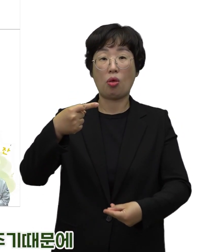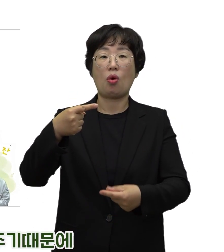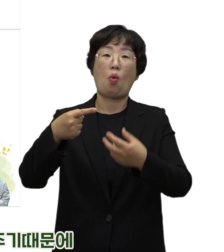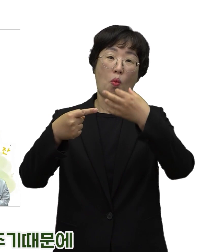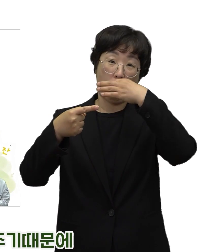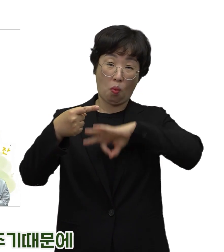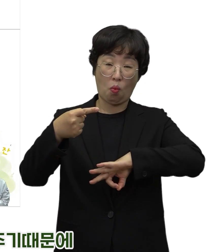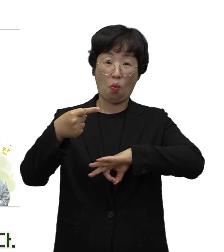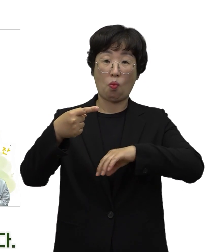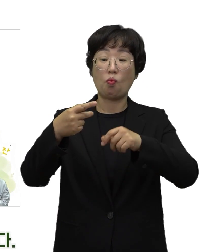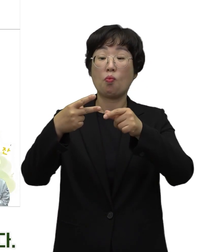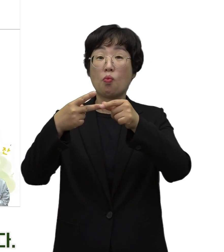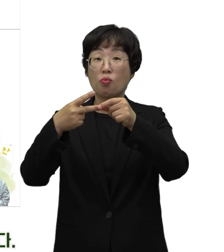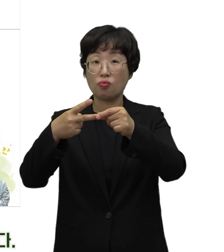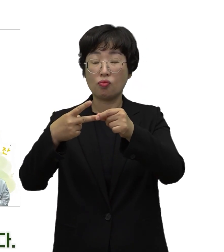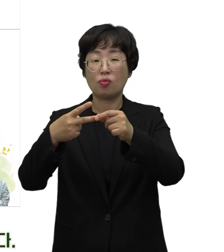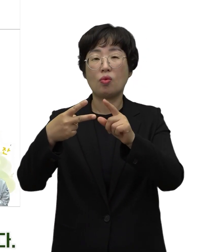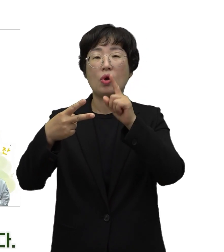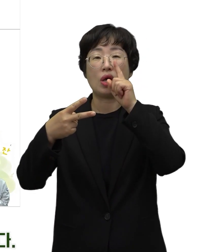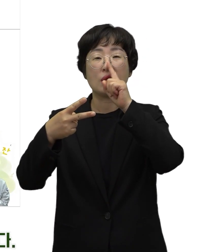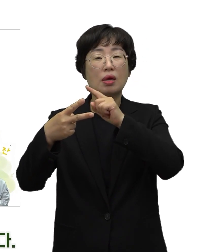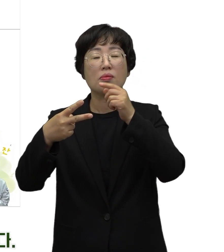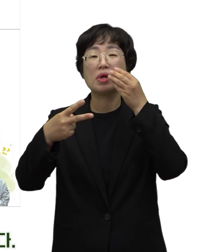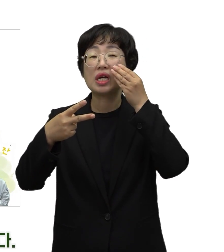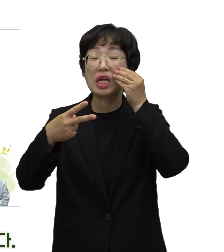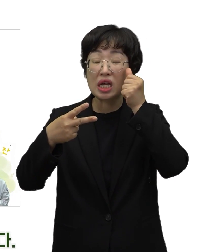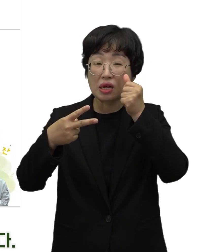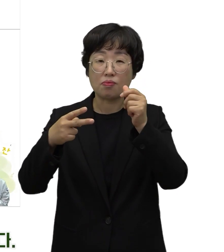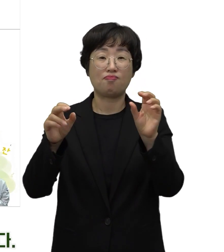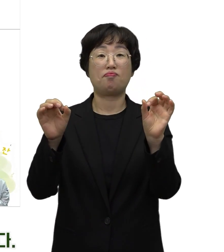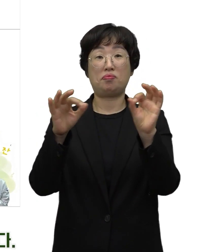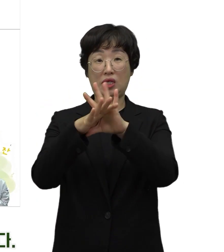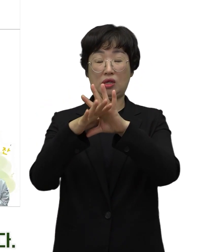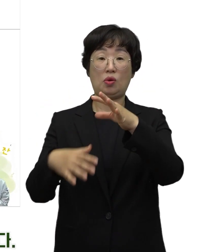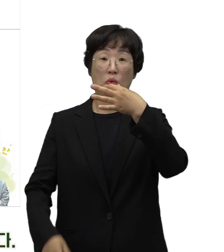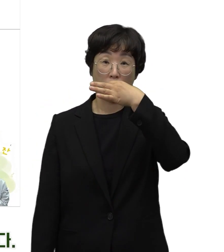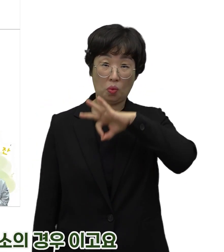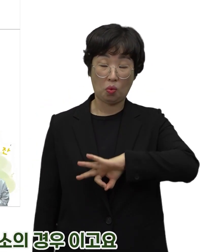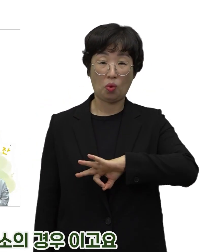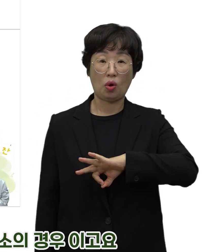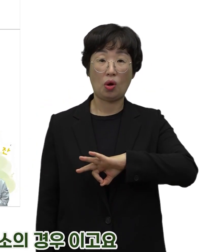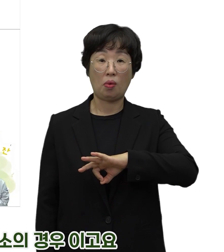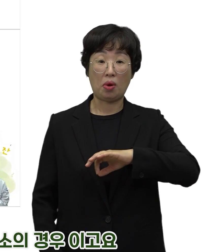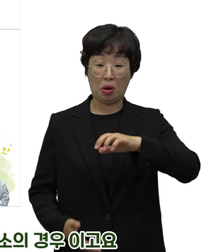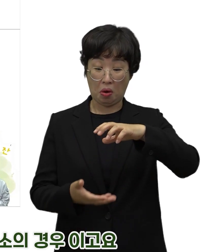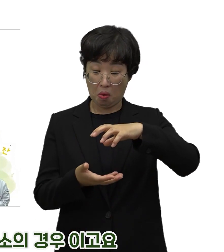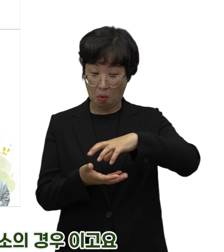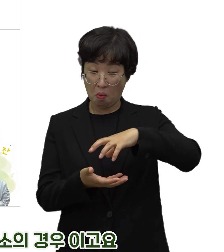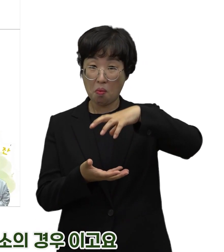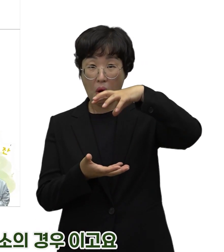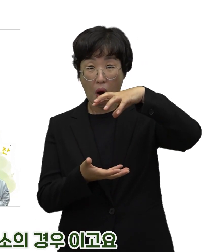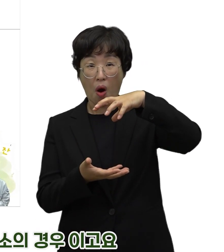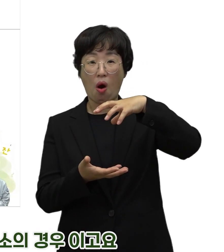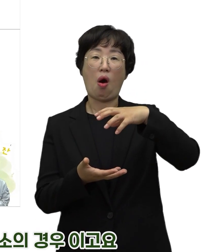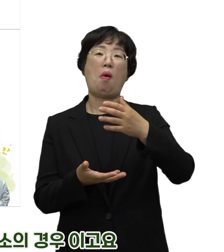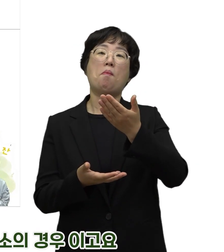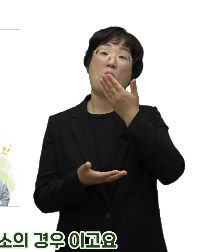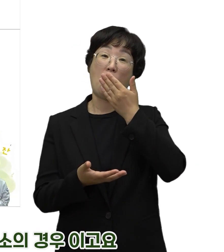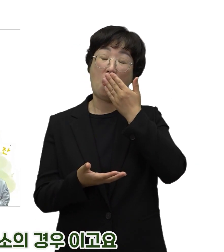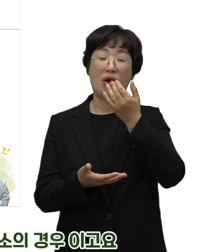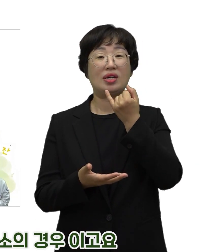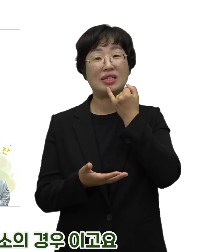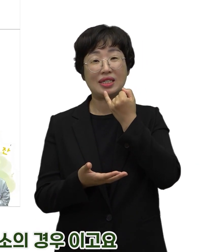때문에 조금 자유롭게 풍족하게 드시는 게 좋겠습니다. 물론 양념이 많이